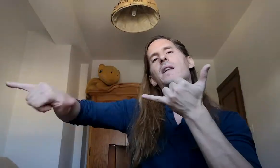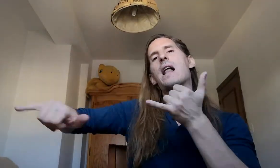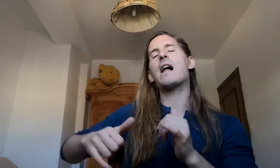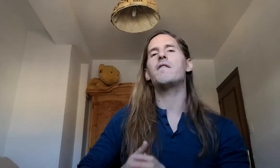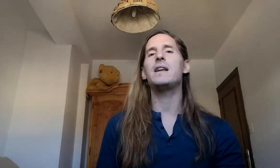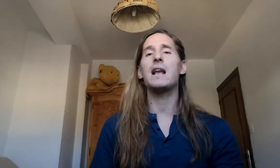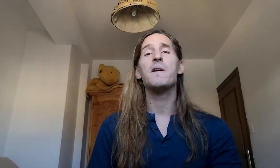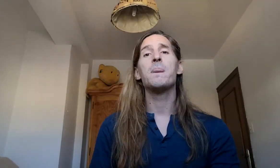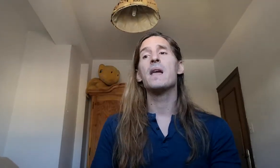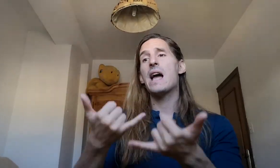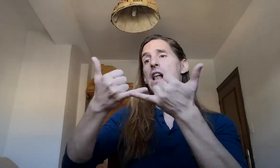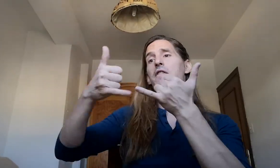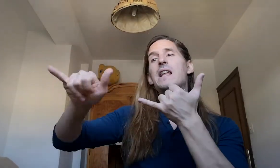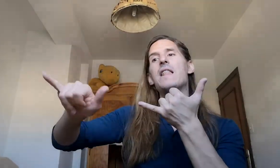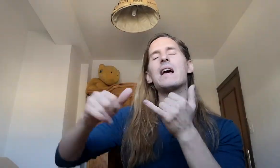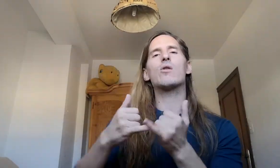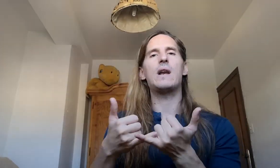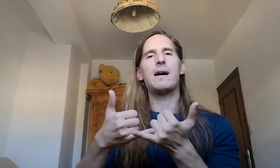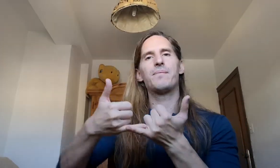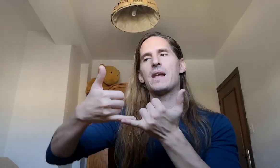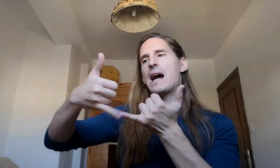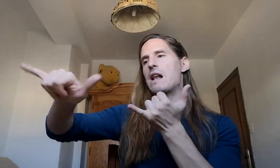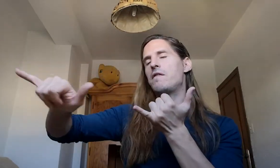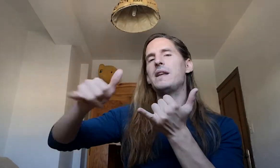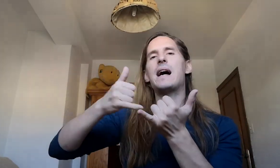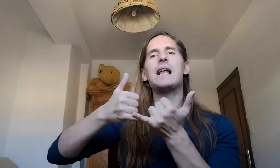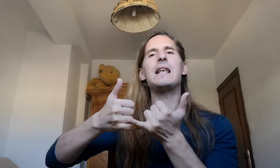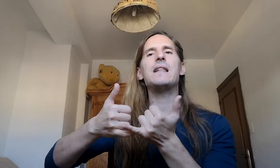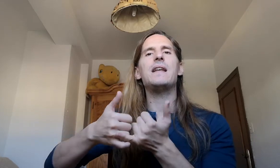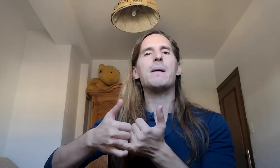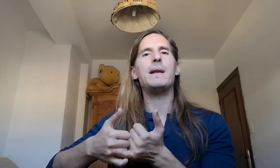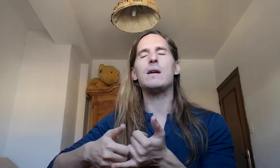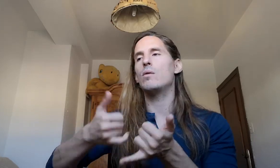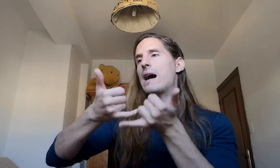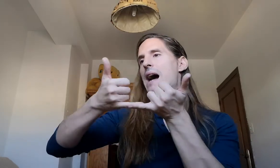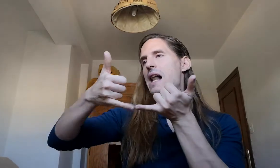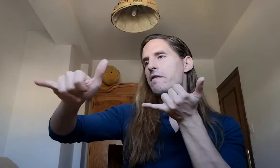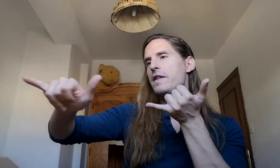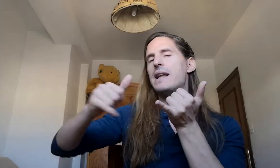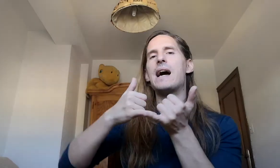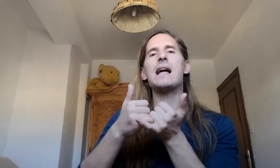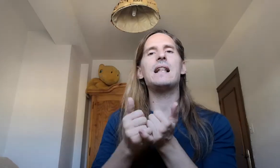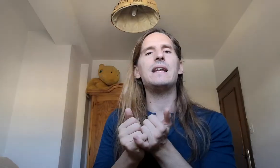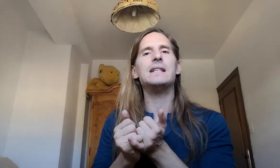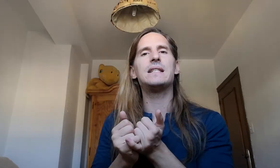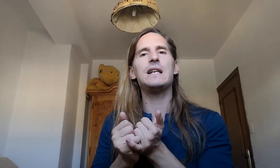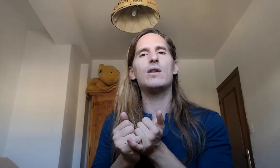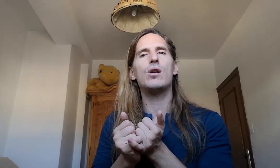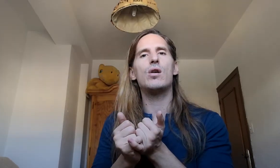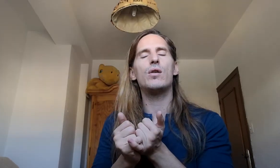Al final de la cola, al final de la película, al final del